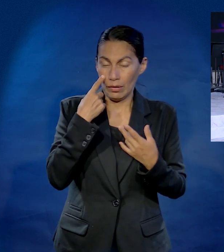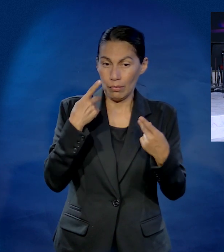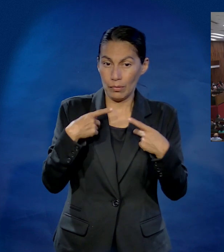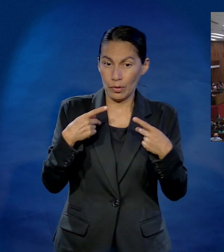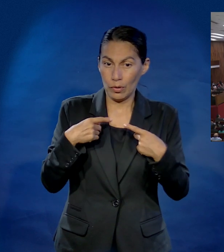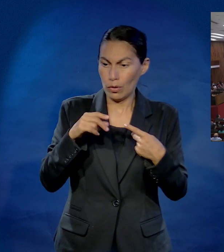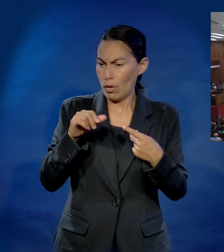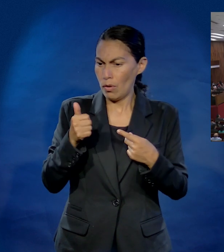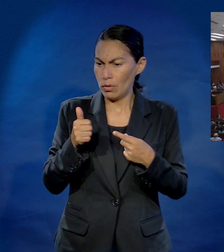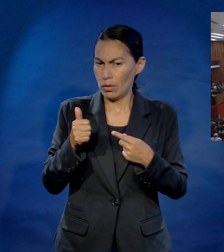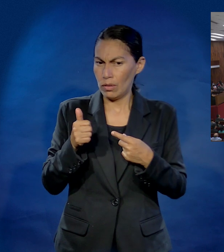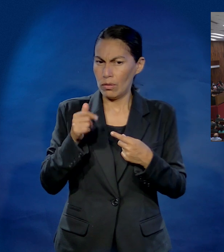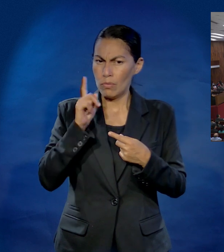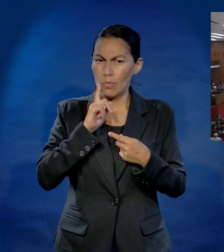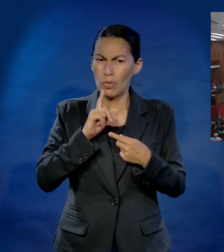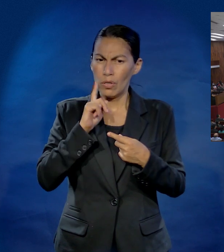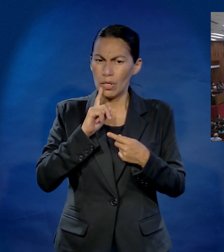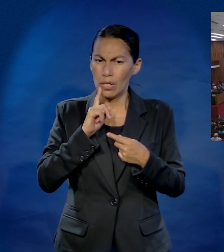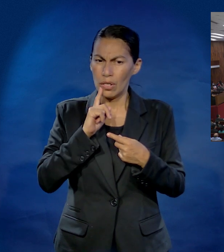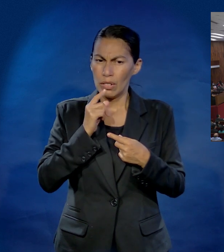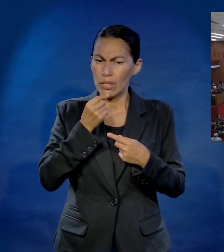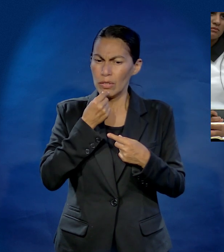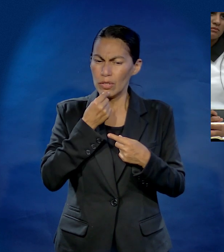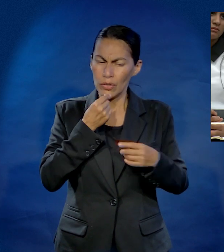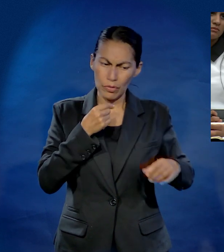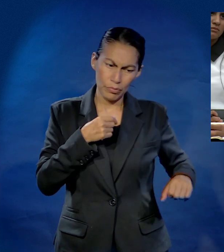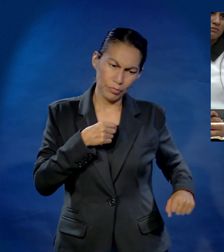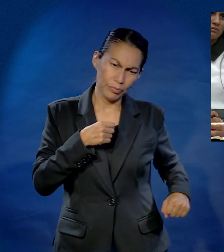Y lo tuve de la manera menos esperada.